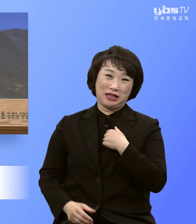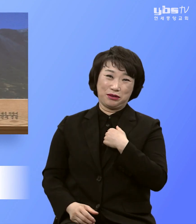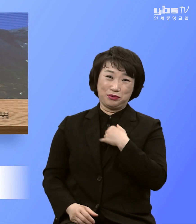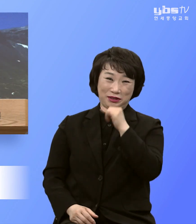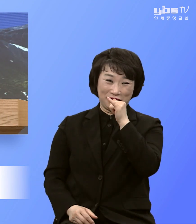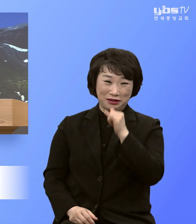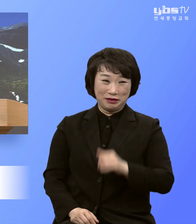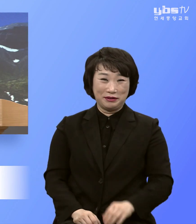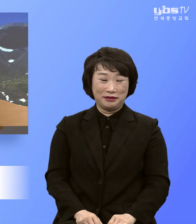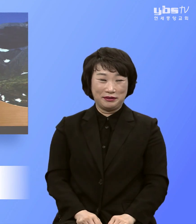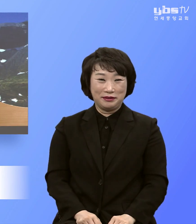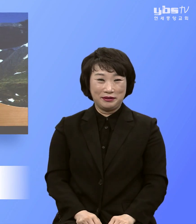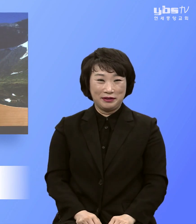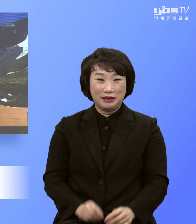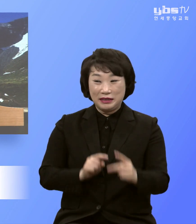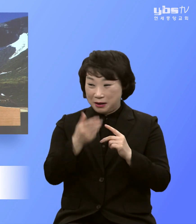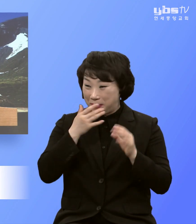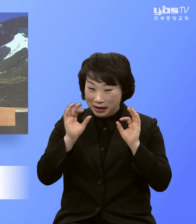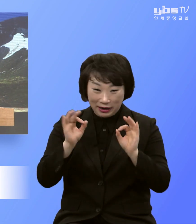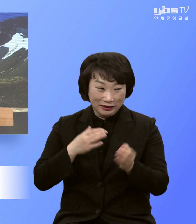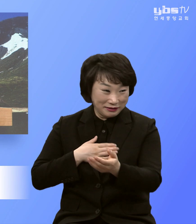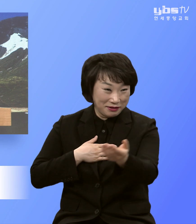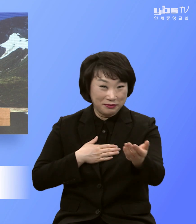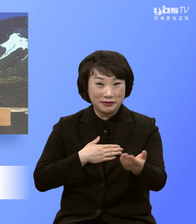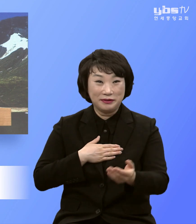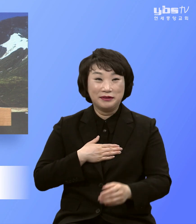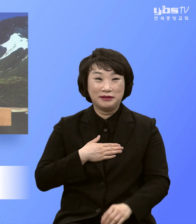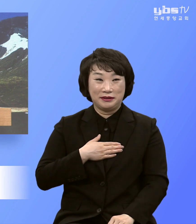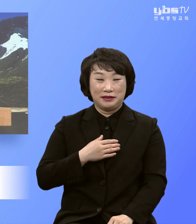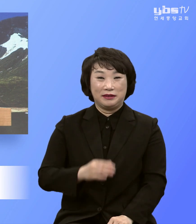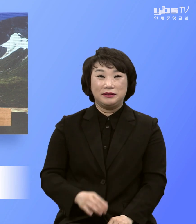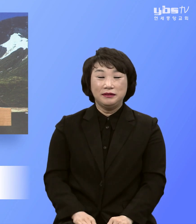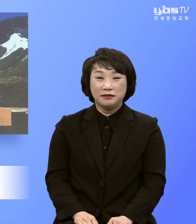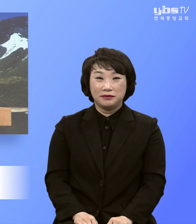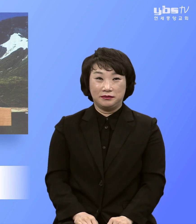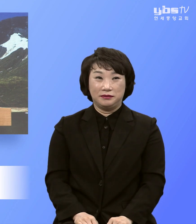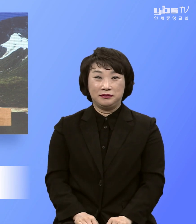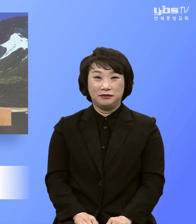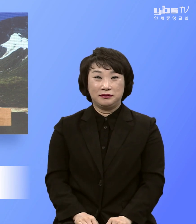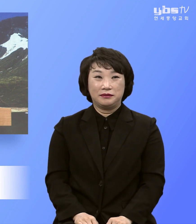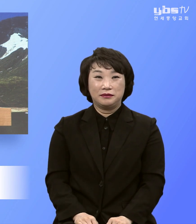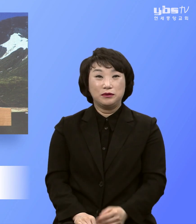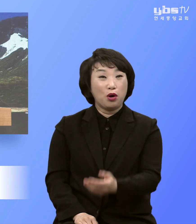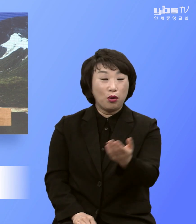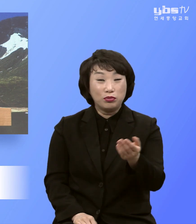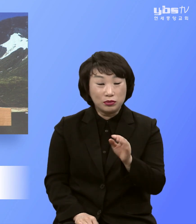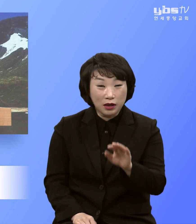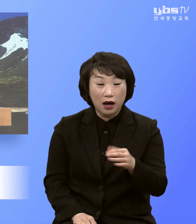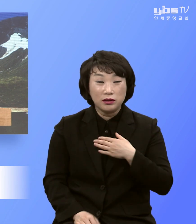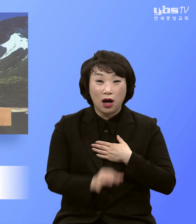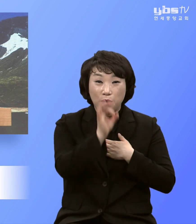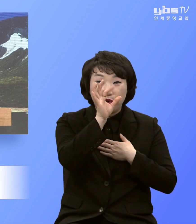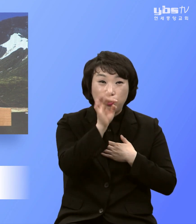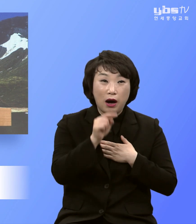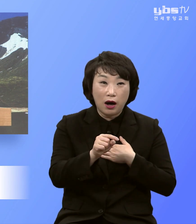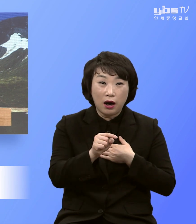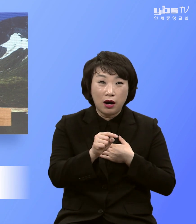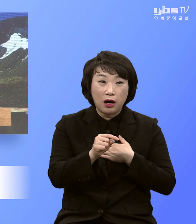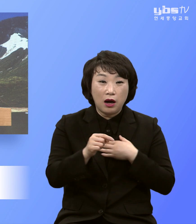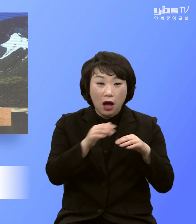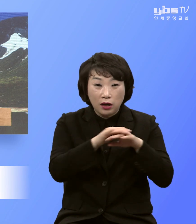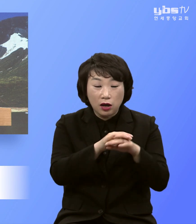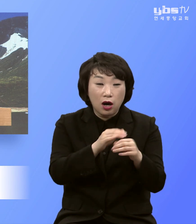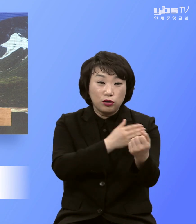말입니다. 이해가 됩니까? 그러니까 내 불가능에